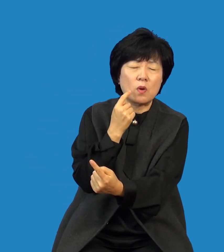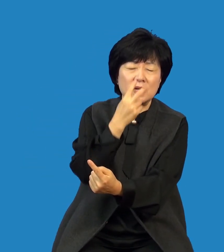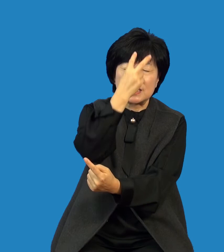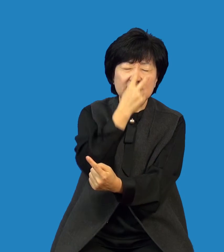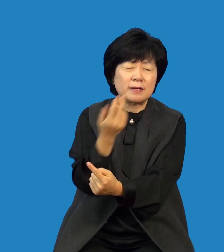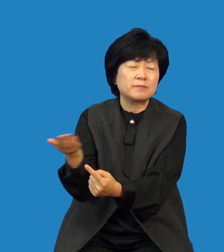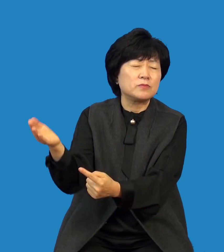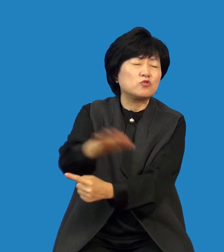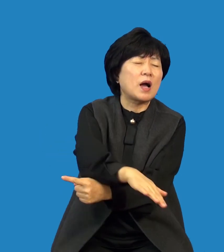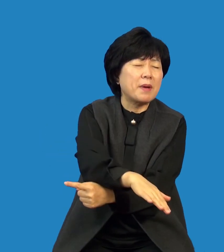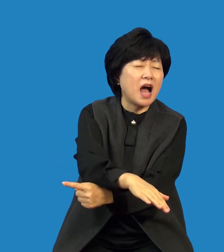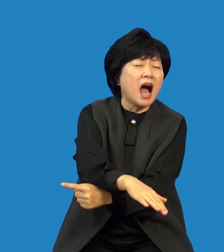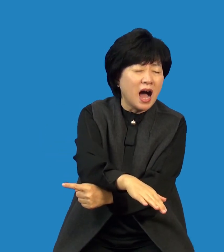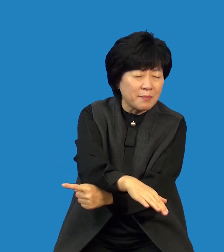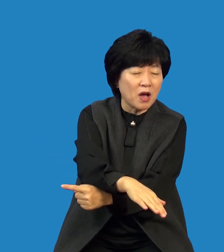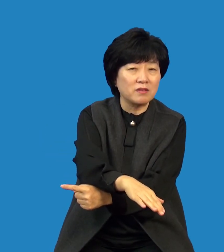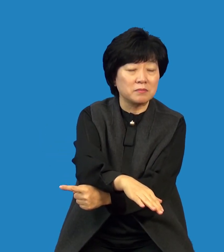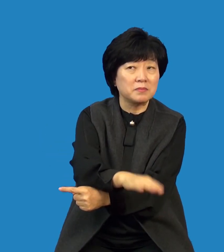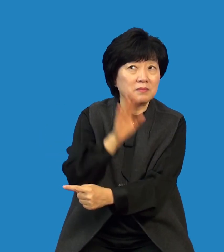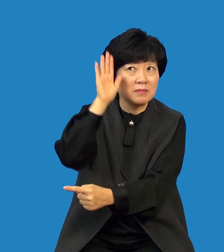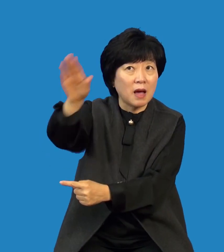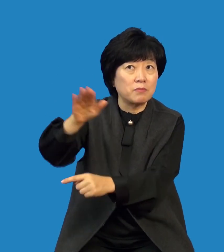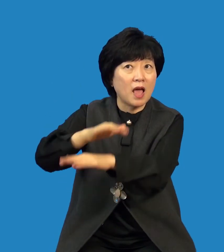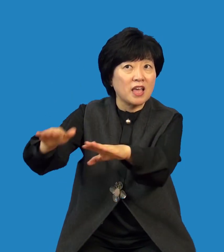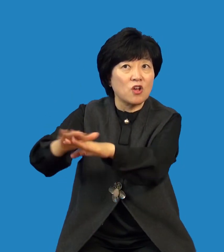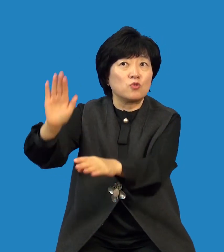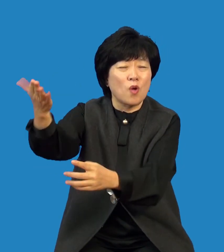이제 그런 이제 갈등이 막 있었는데